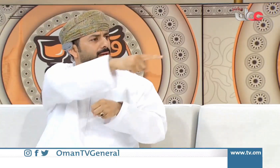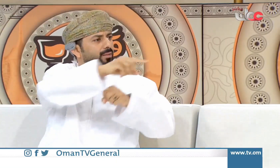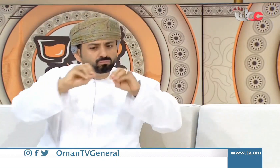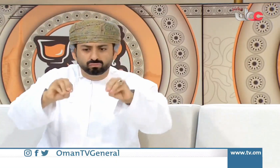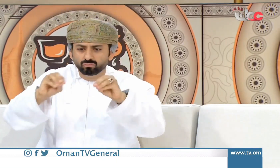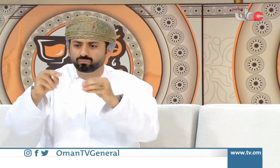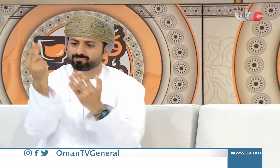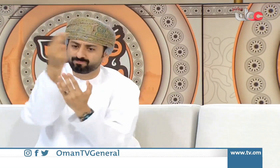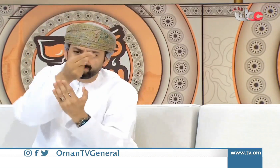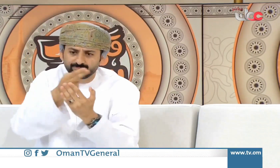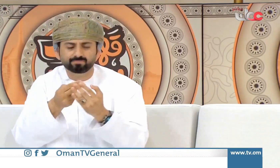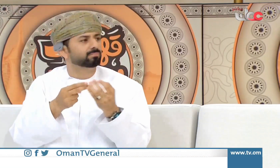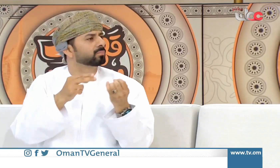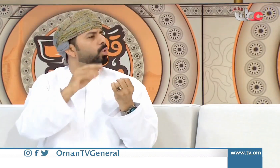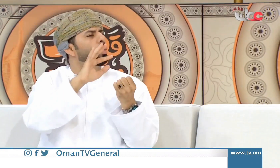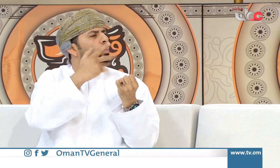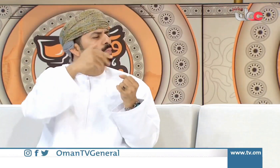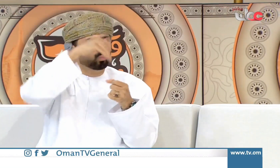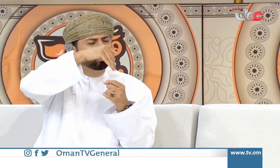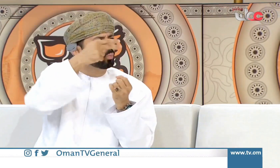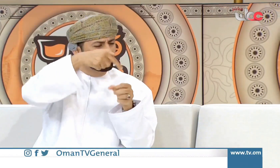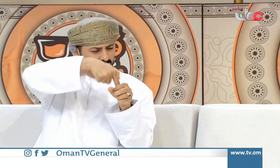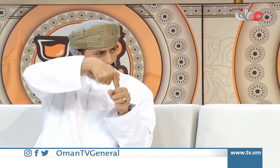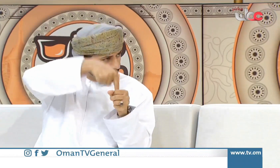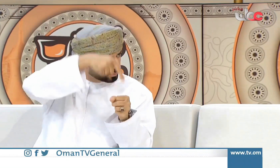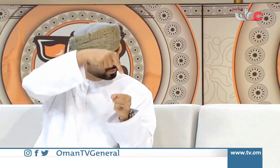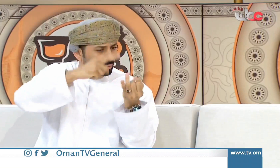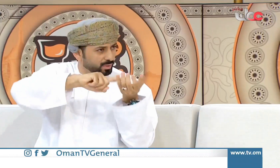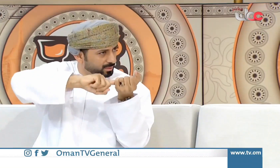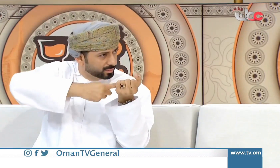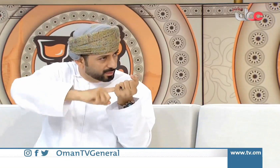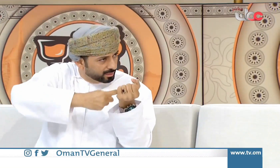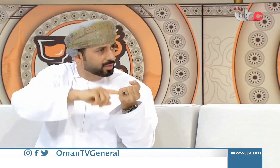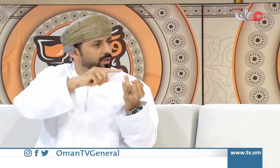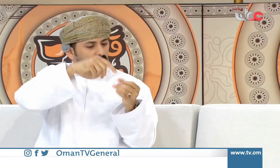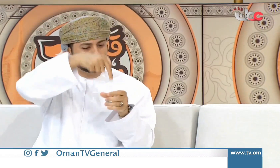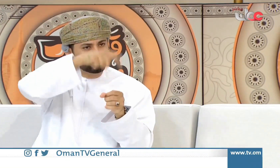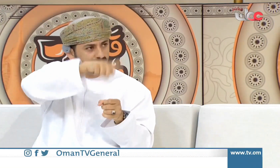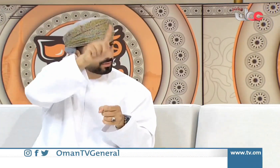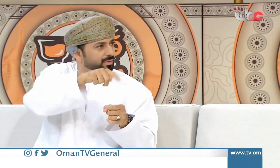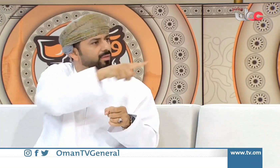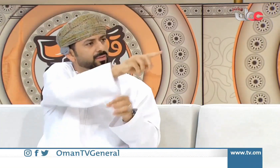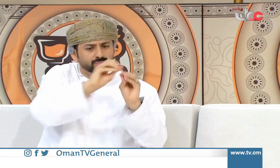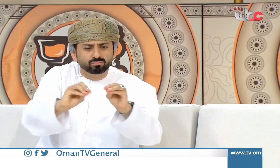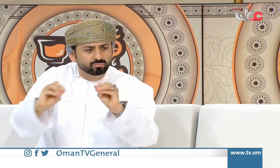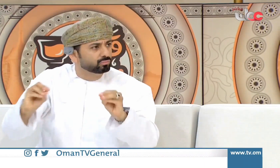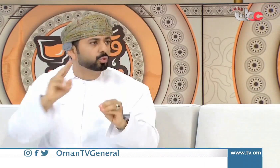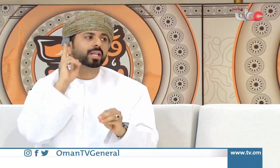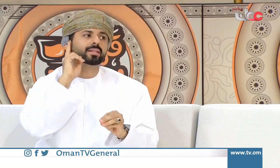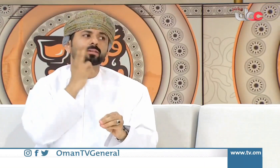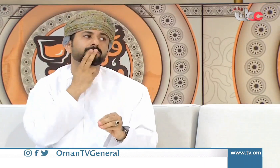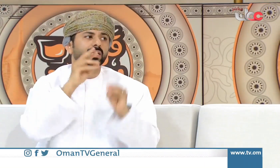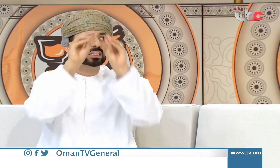في العمل، في تدريبهم على الفنون والرسم، أيضا تهيئة